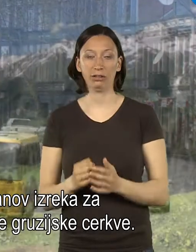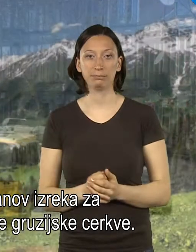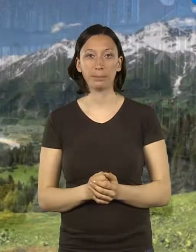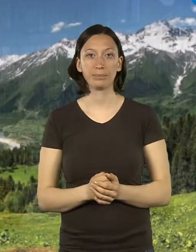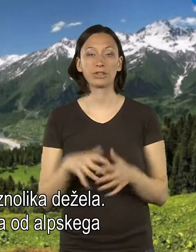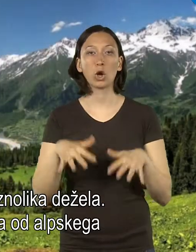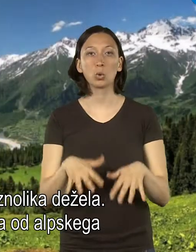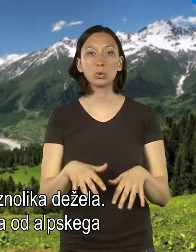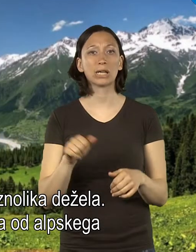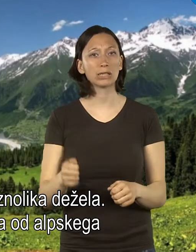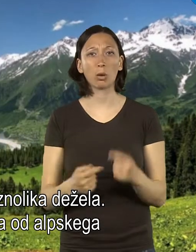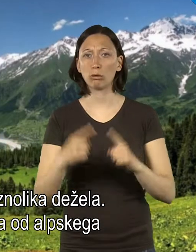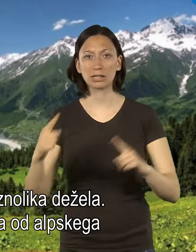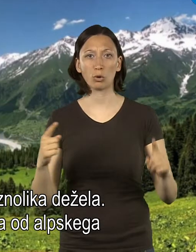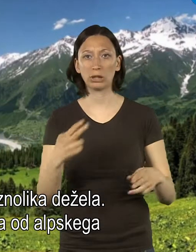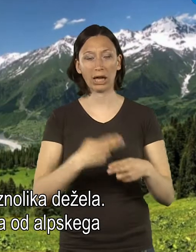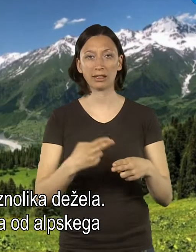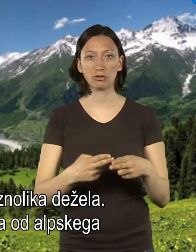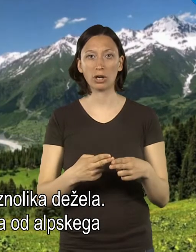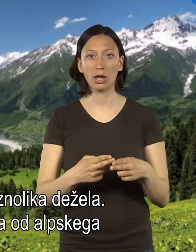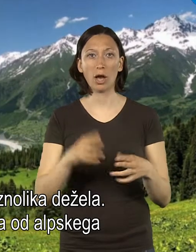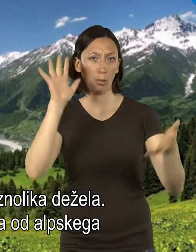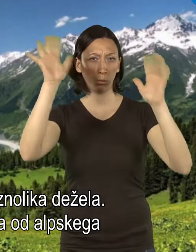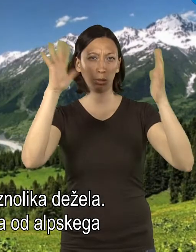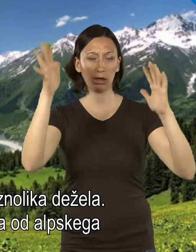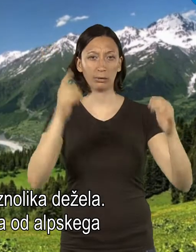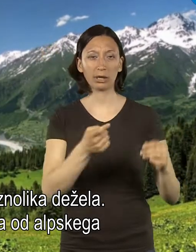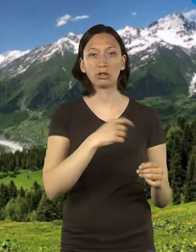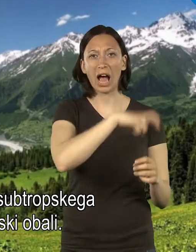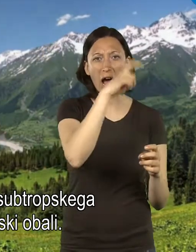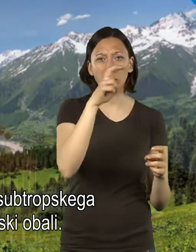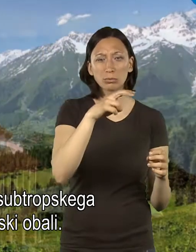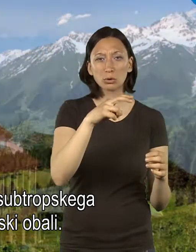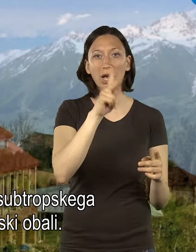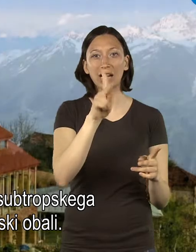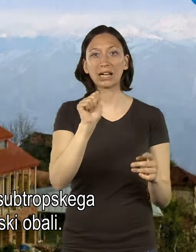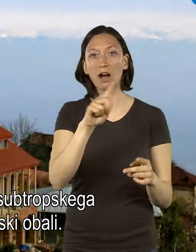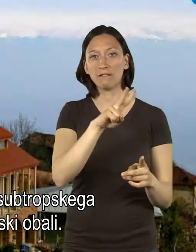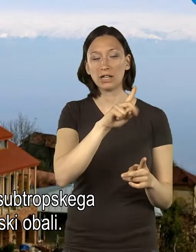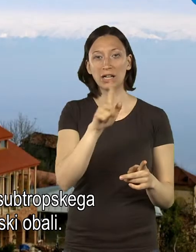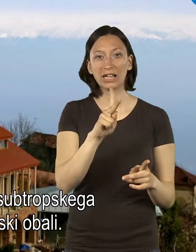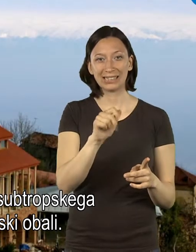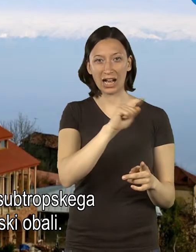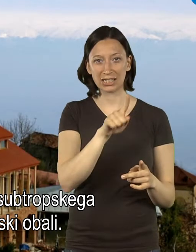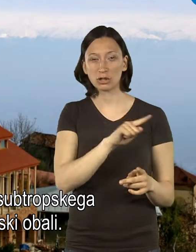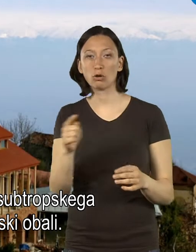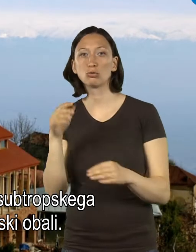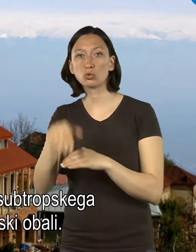Gruzija je zelo raznolika dežela. Podnebje prehaja od alpskega na Kavkazu do subtropskega ob črnomorski